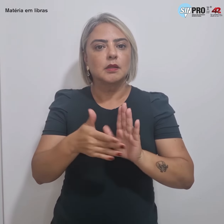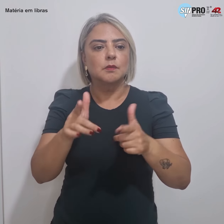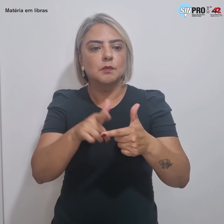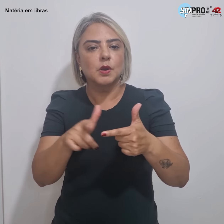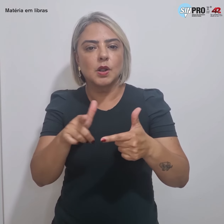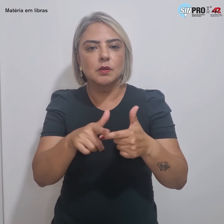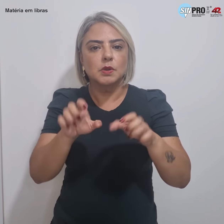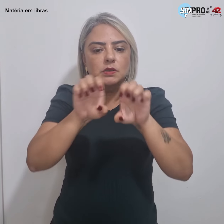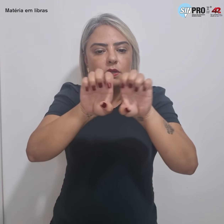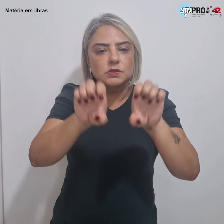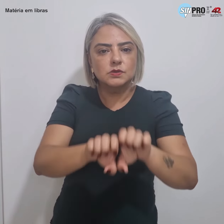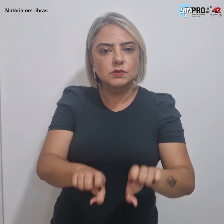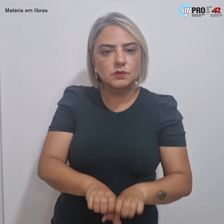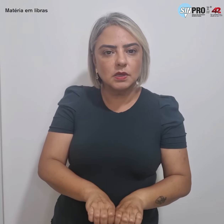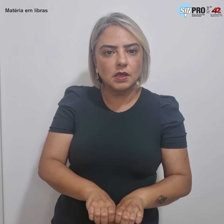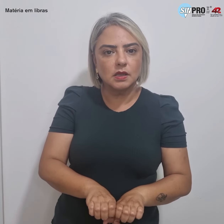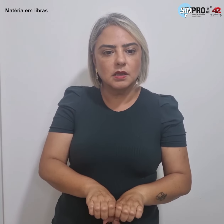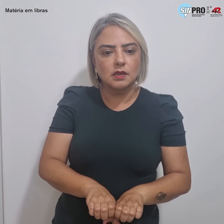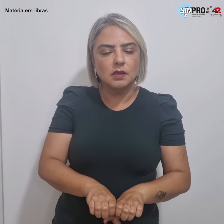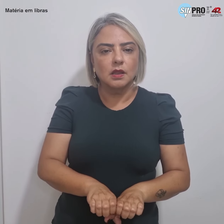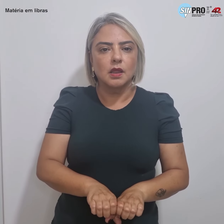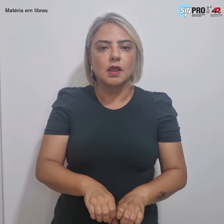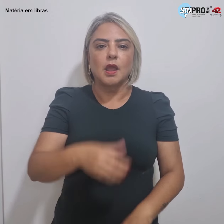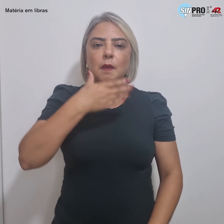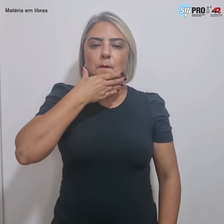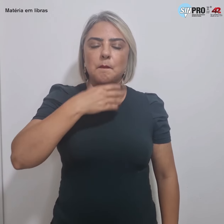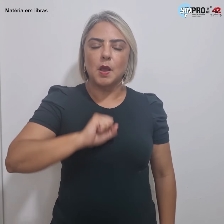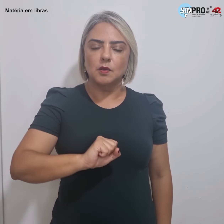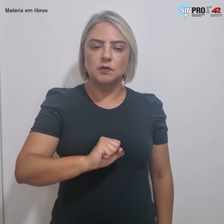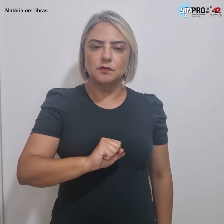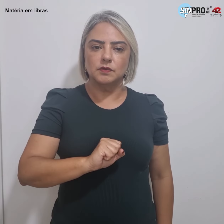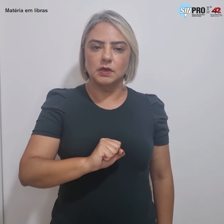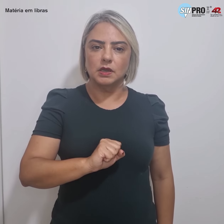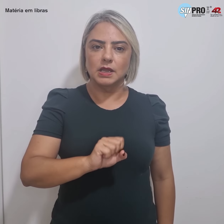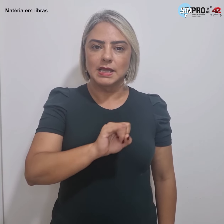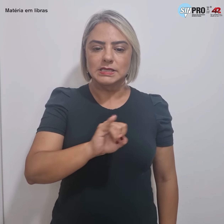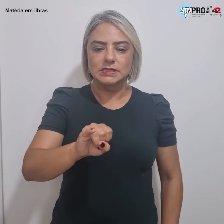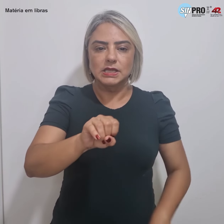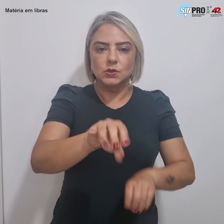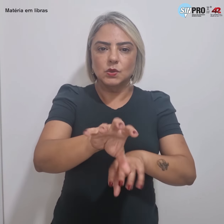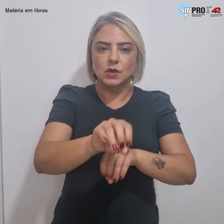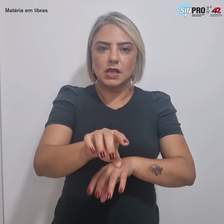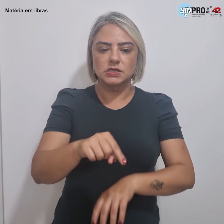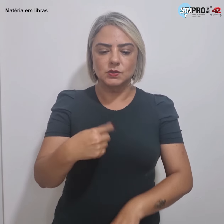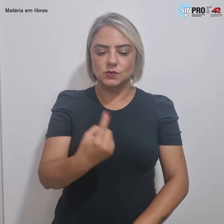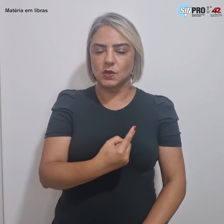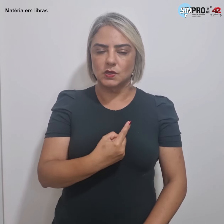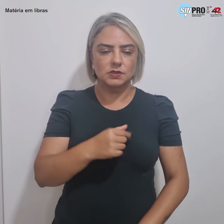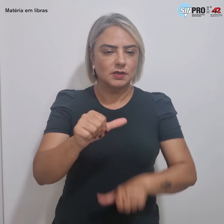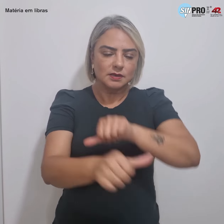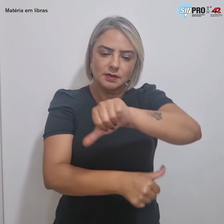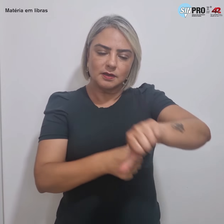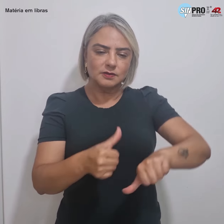estruturais. Paulo Freire disse, se a educação sozinha não transforma a sociedade,